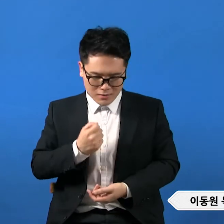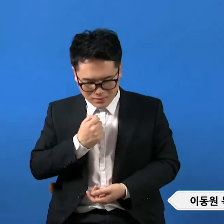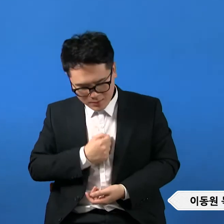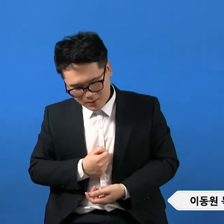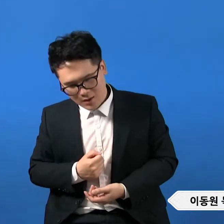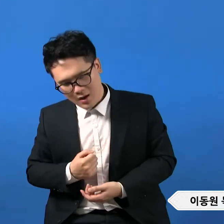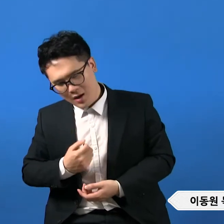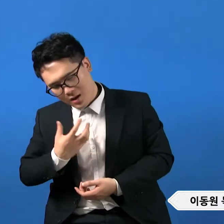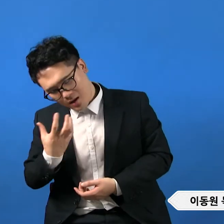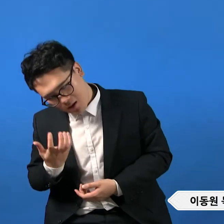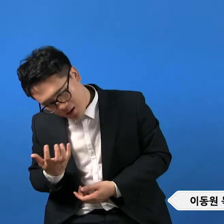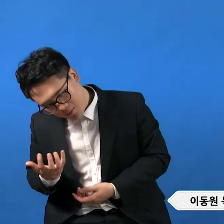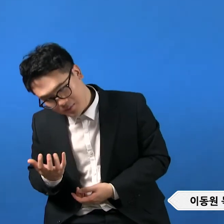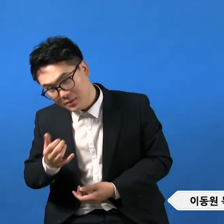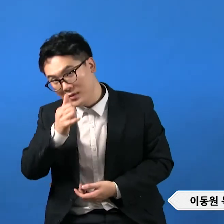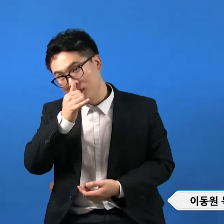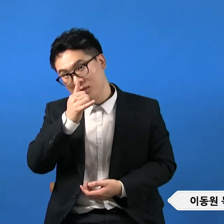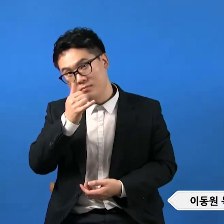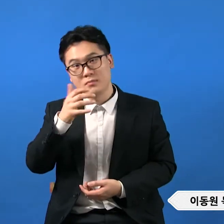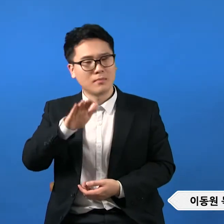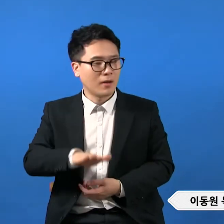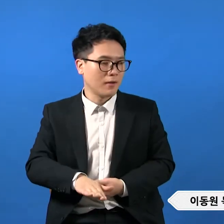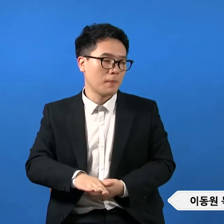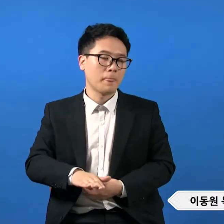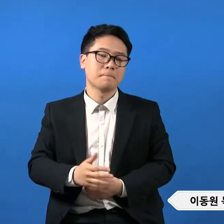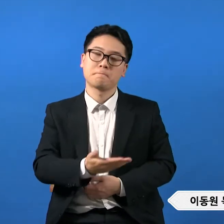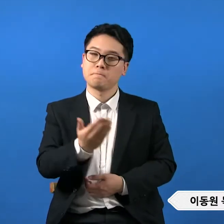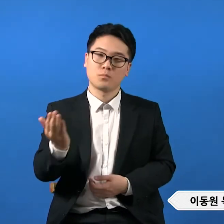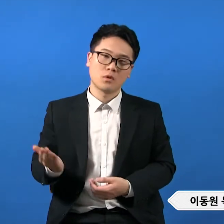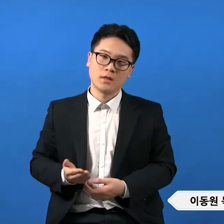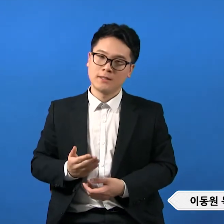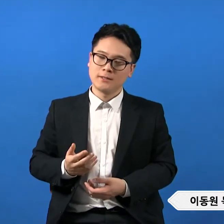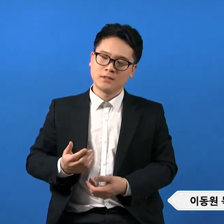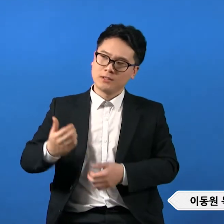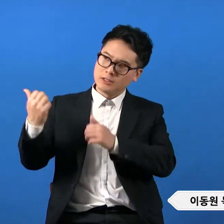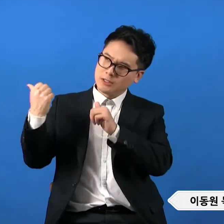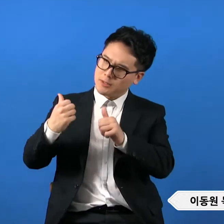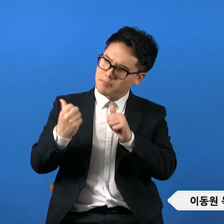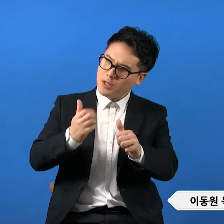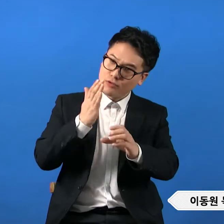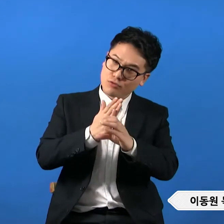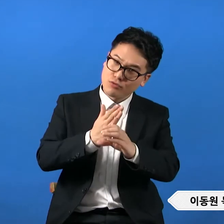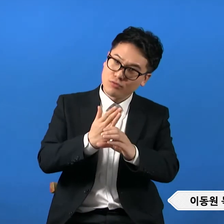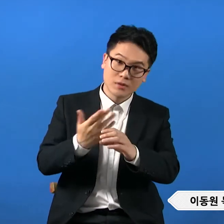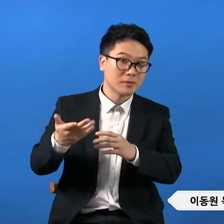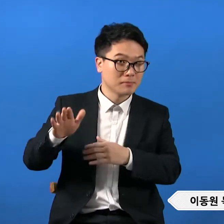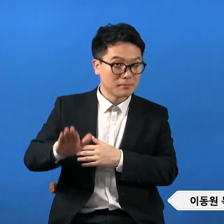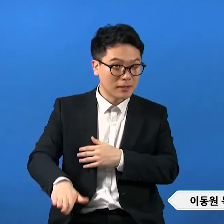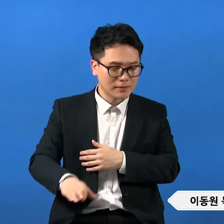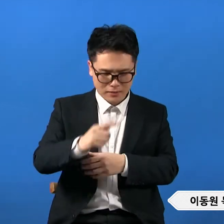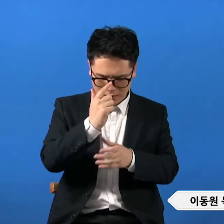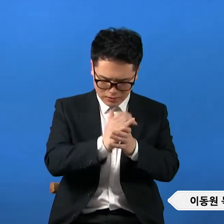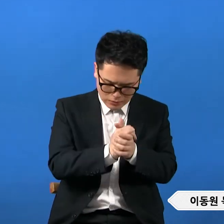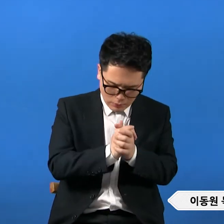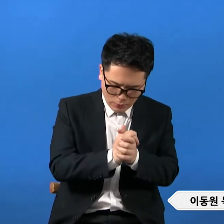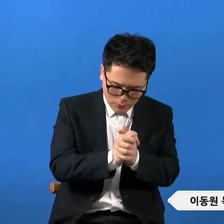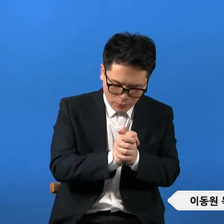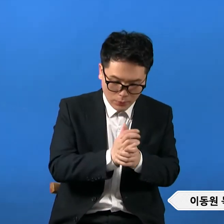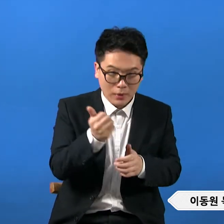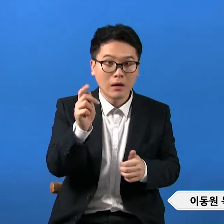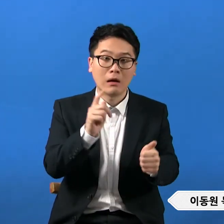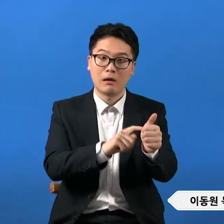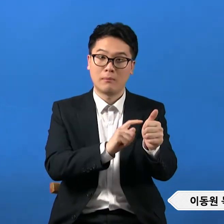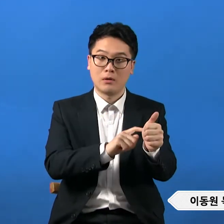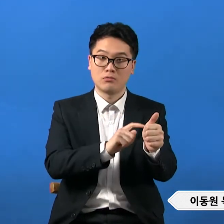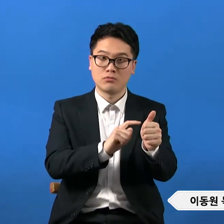아파하고 있습니다. 그런데 이 진노 중에서도 기도하면서 하박국이 발견하는 놀라운